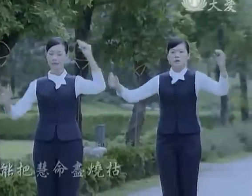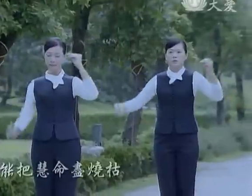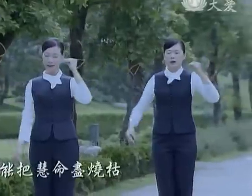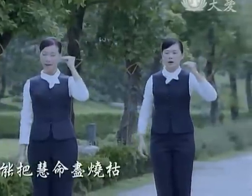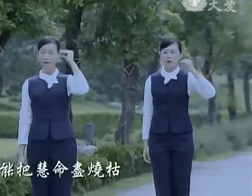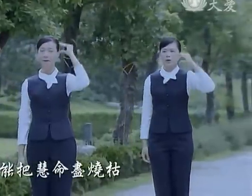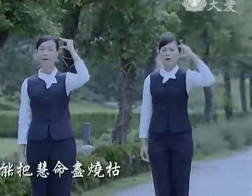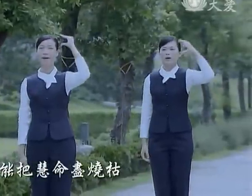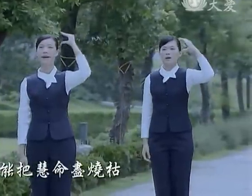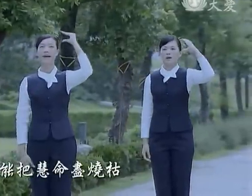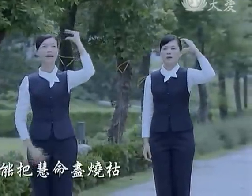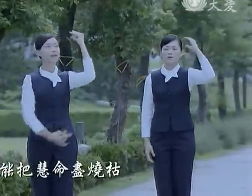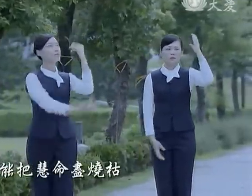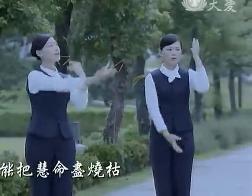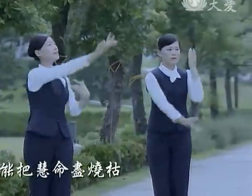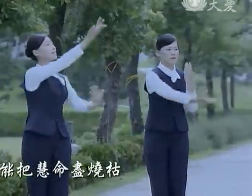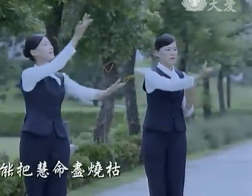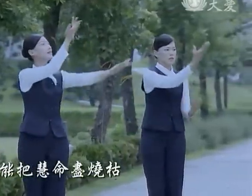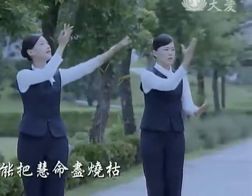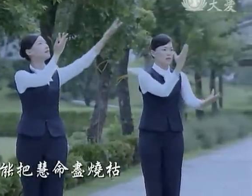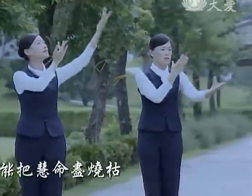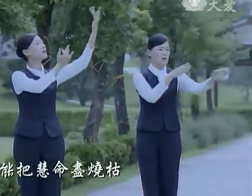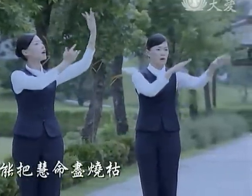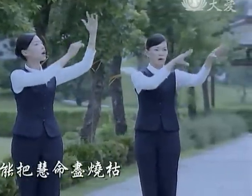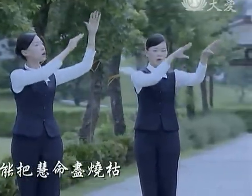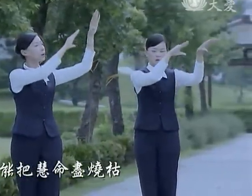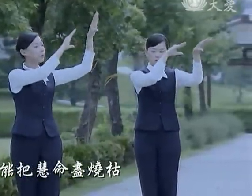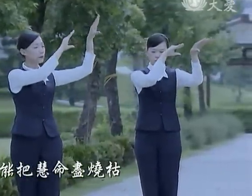能把回明尽烧苦。